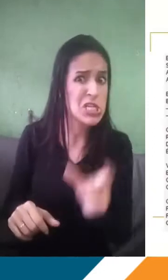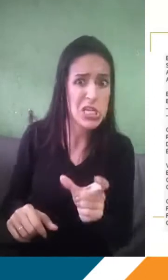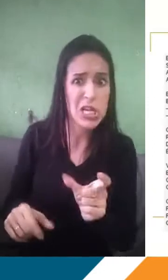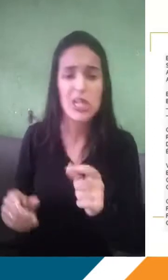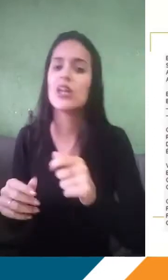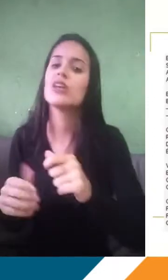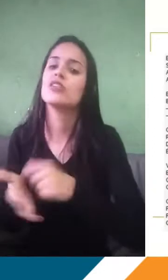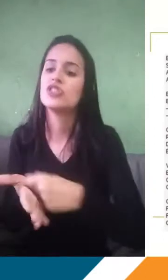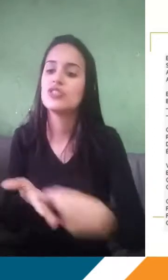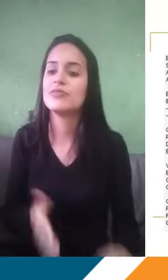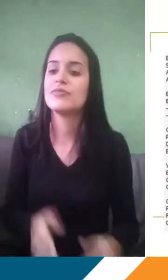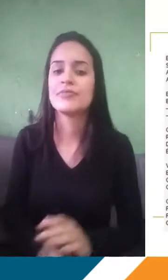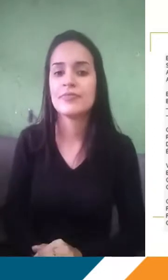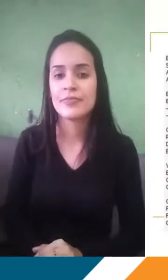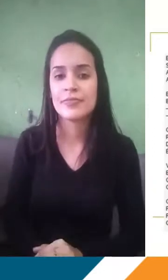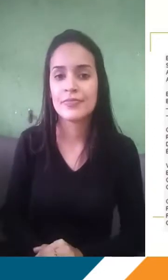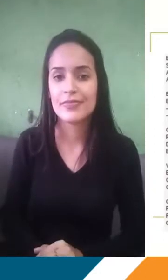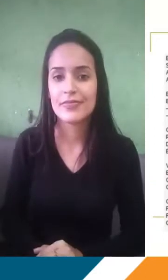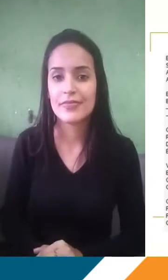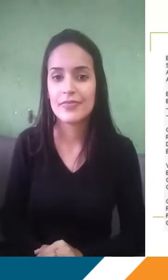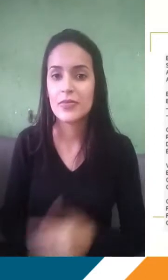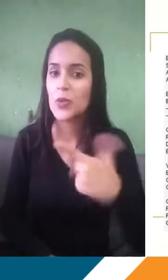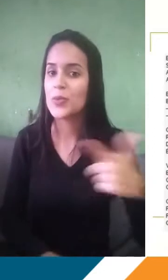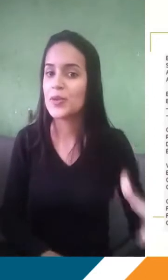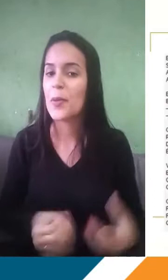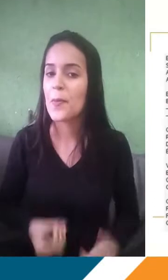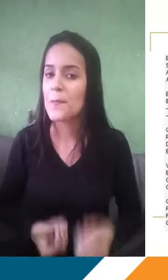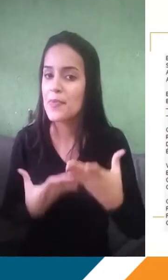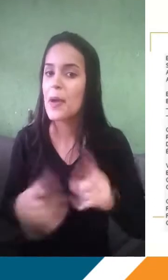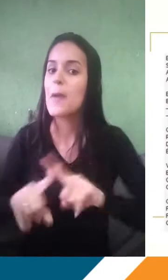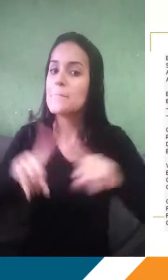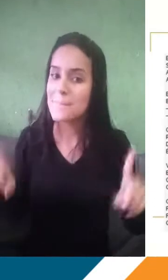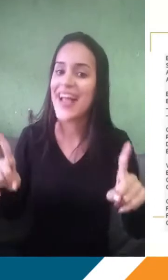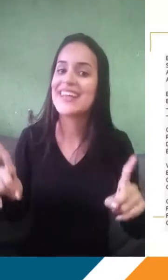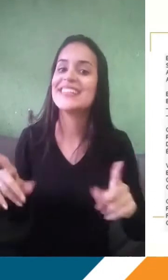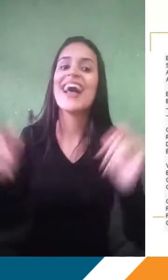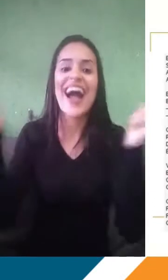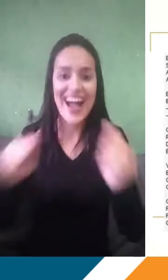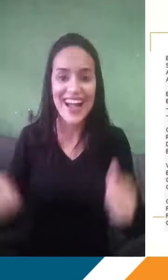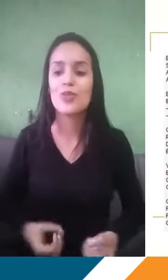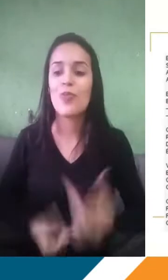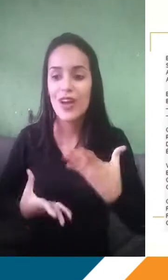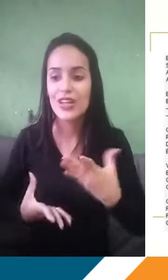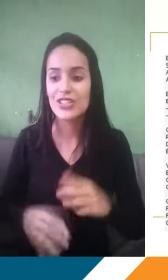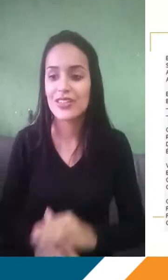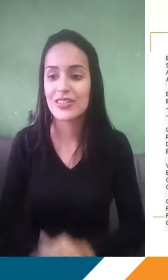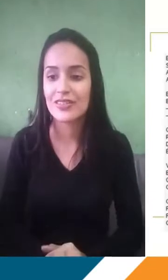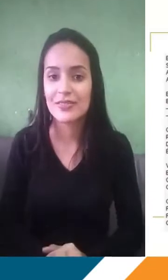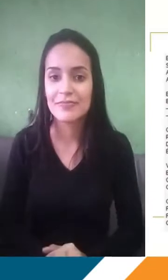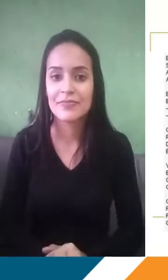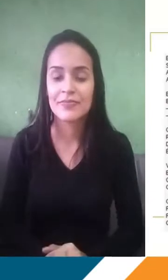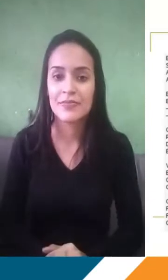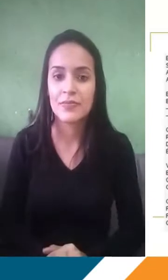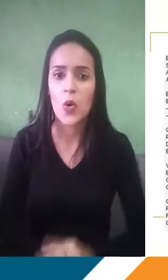críticas céticas, não há mais poesia, mas há artes poéticas. Urro sapo boi, meu pai